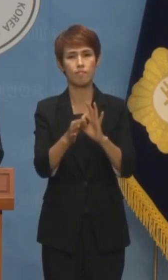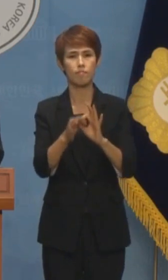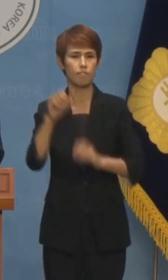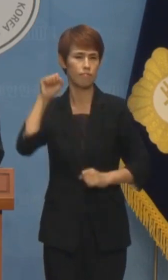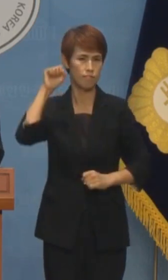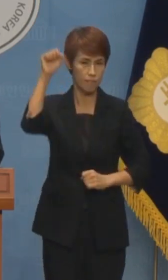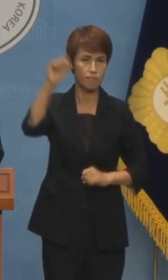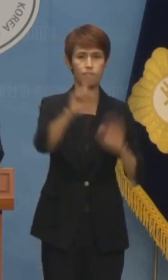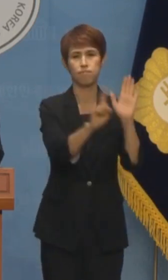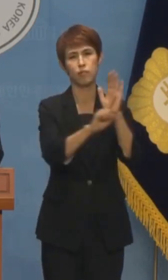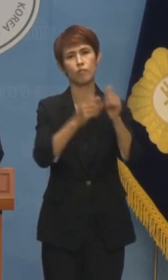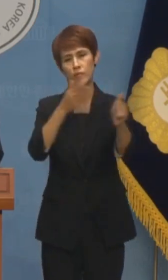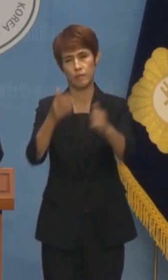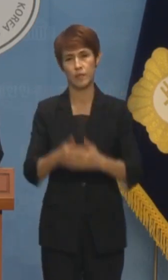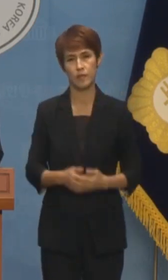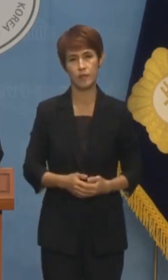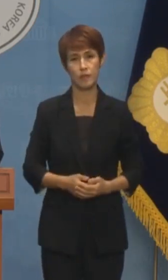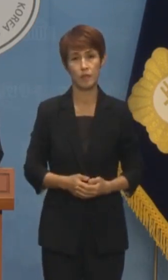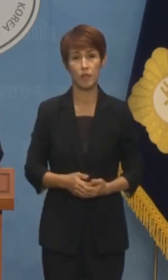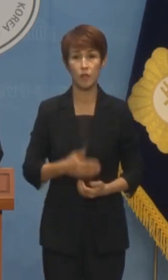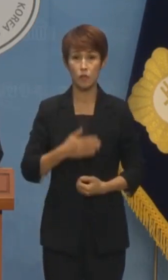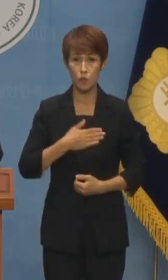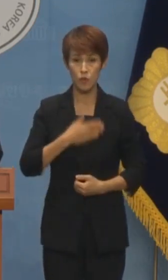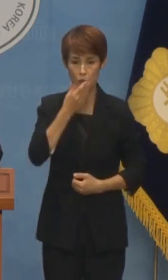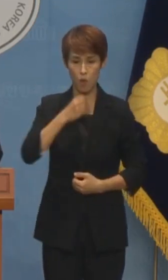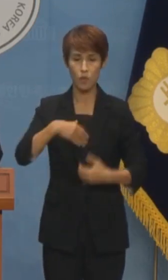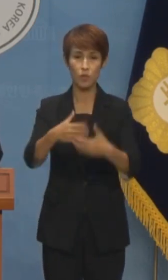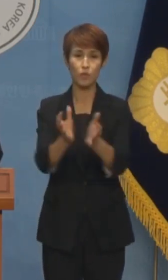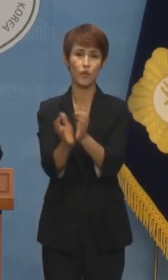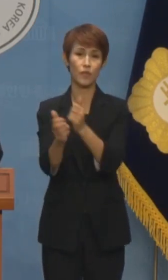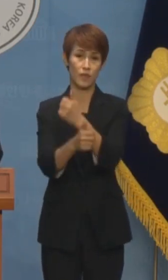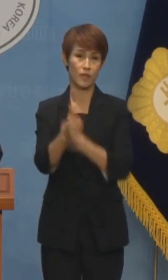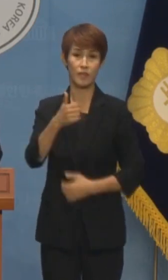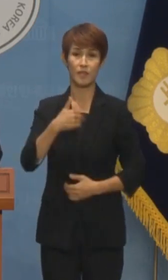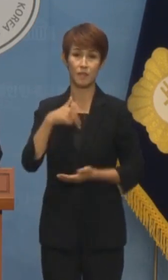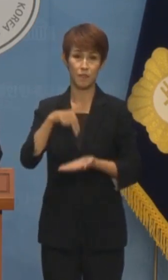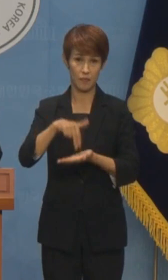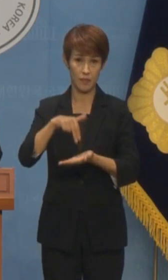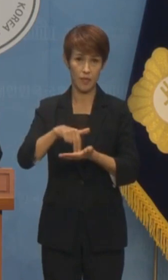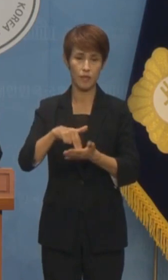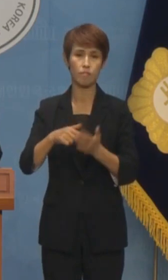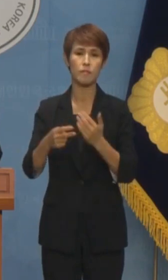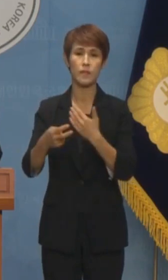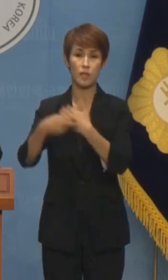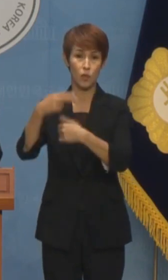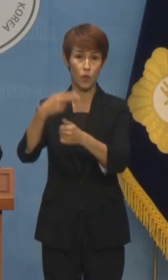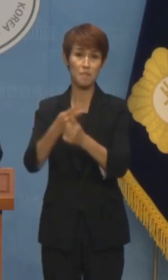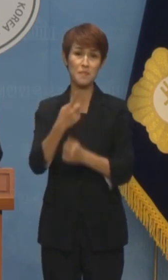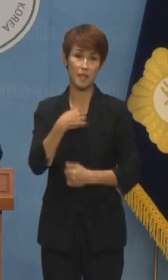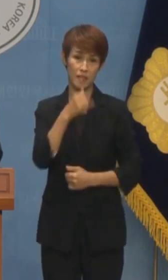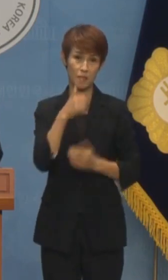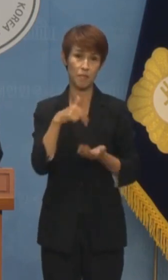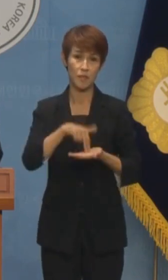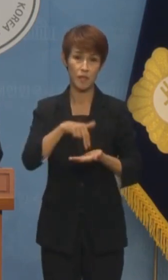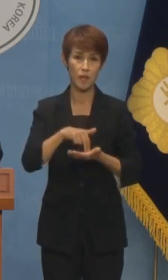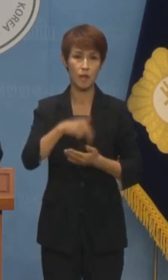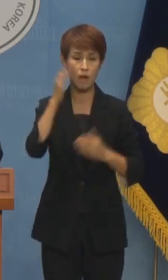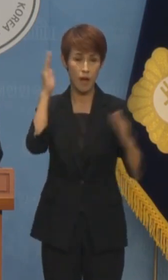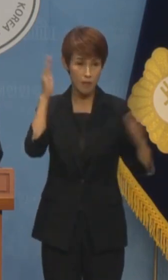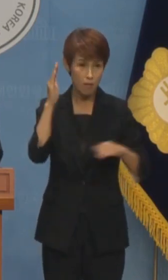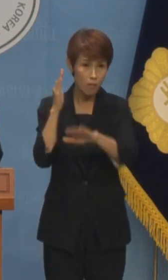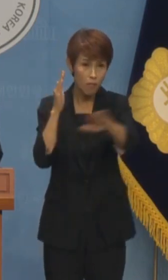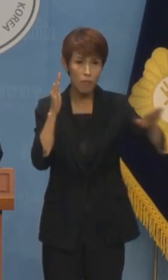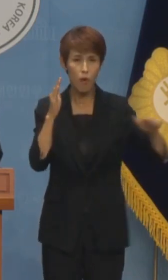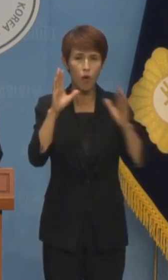주십시오. 저 또한 국회 보건복지위원회 위원으로서 의료인 출신 국회의원으로서 우리 청소년들이 어린